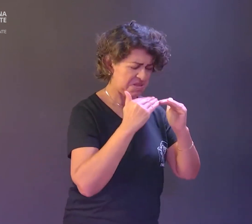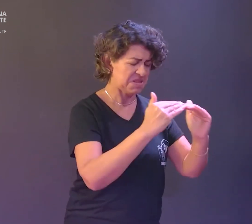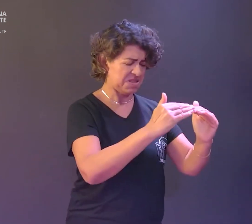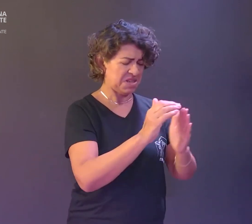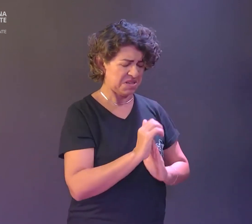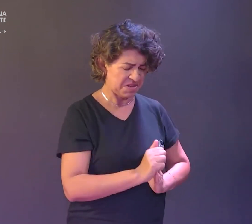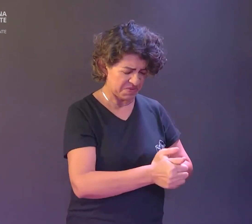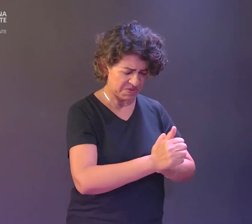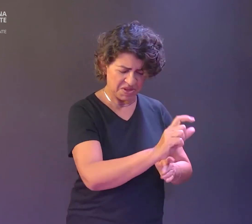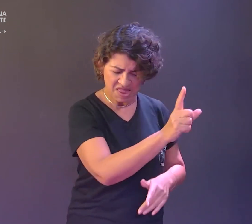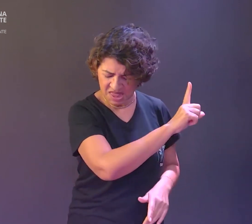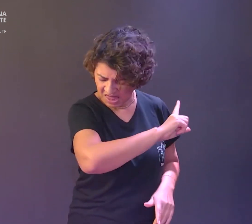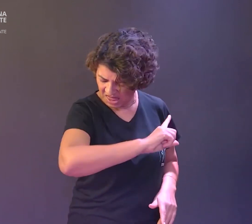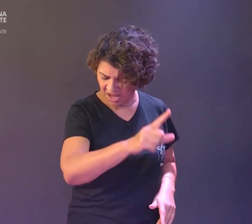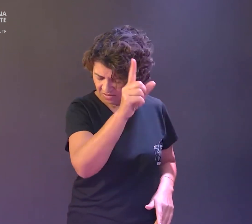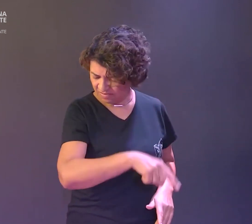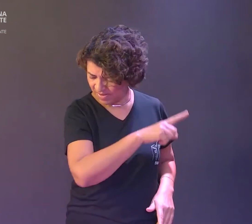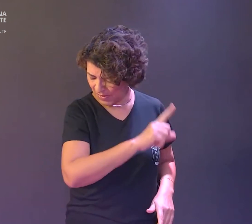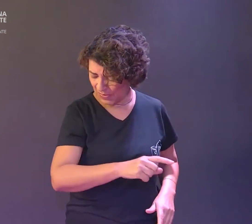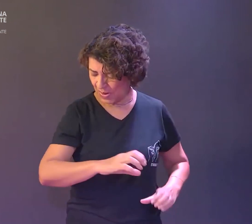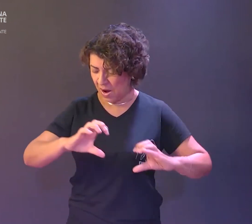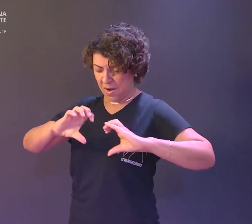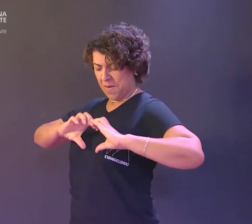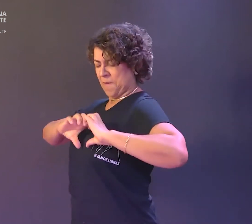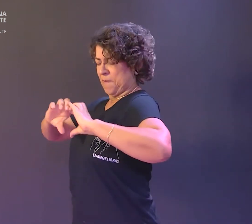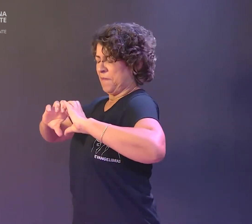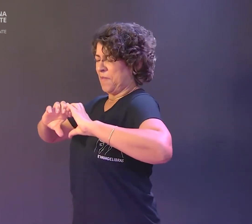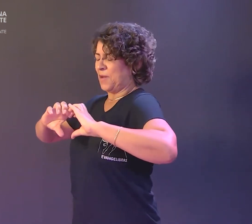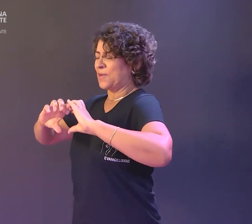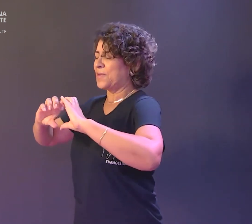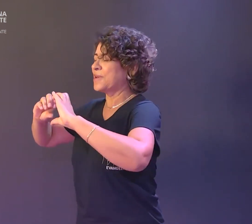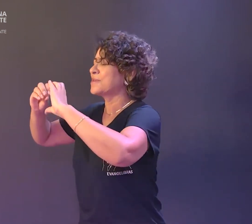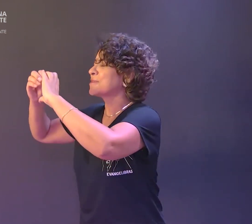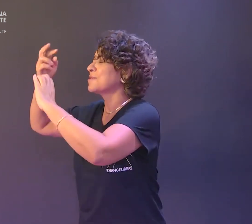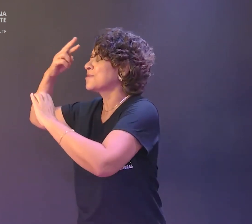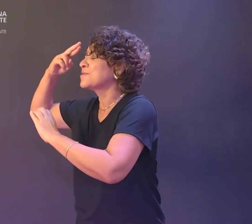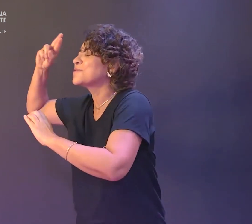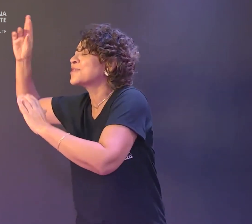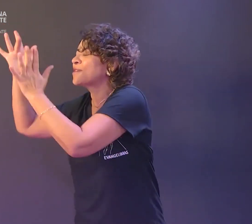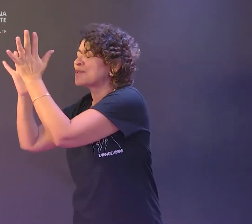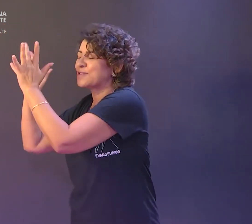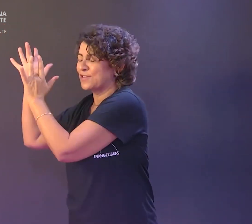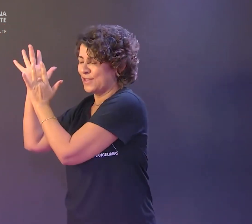entrego o trono do meu coração ao Senhor Jesus. Amém.